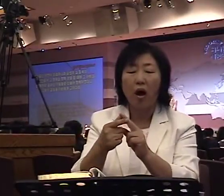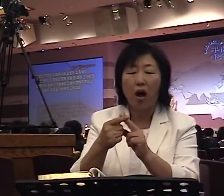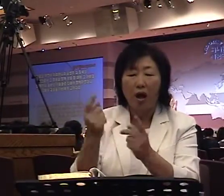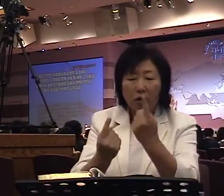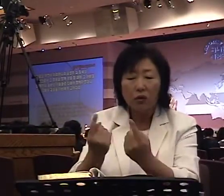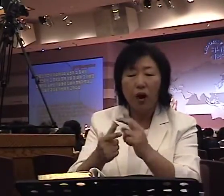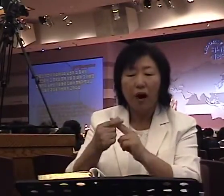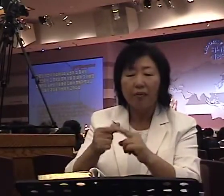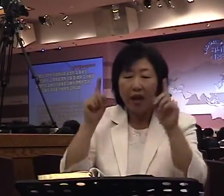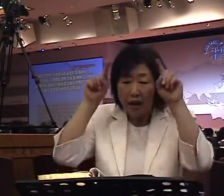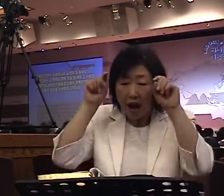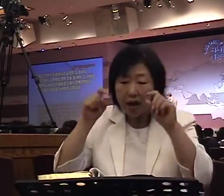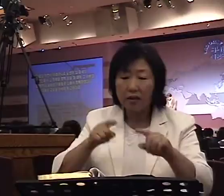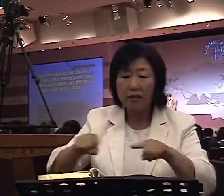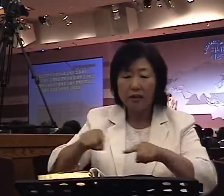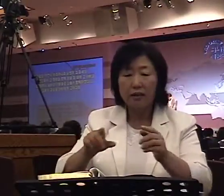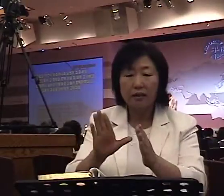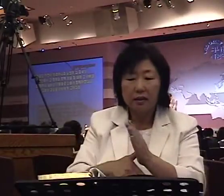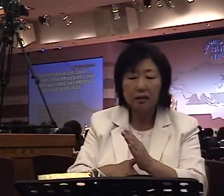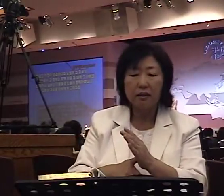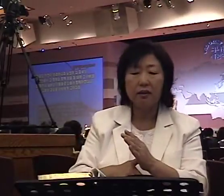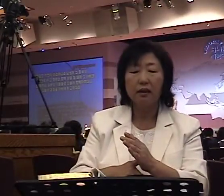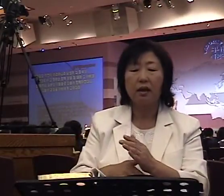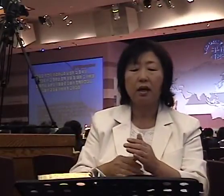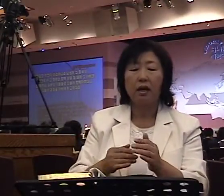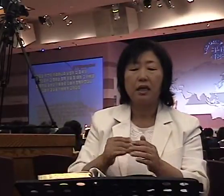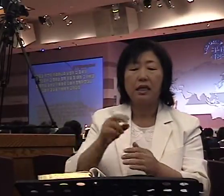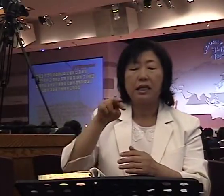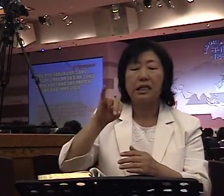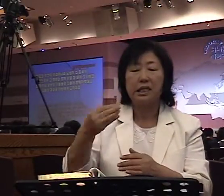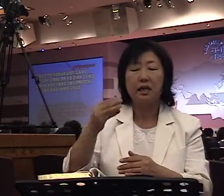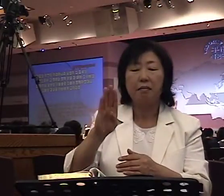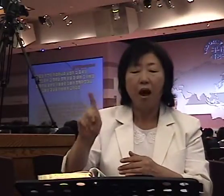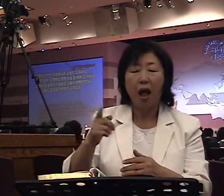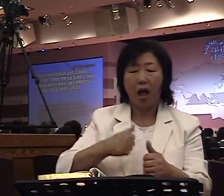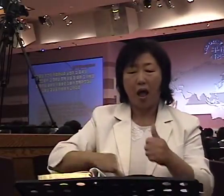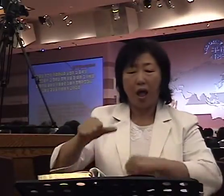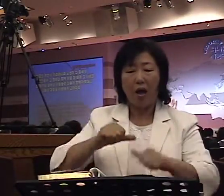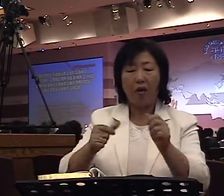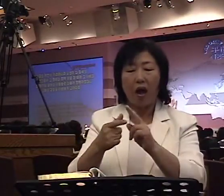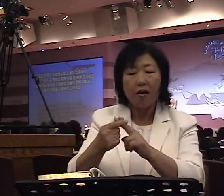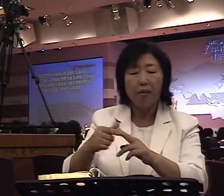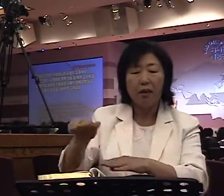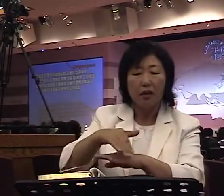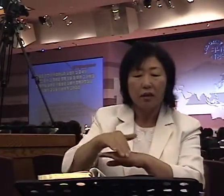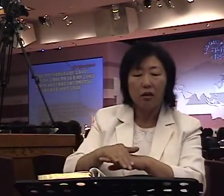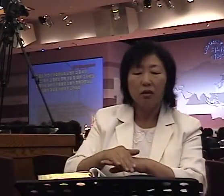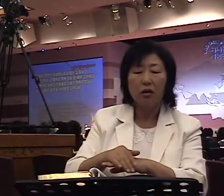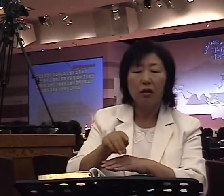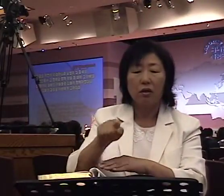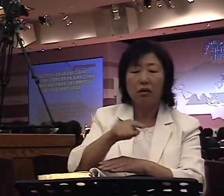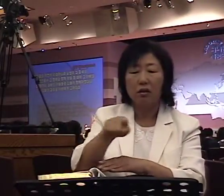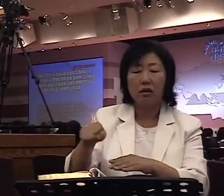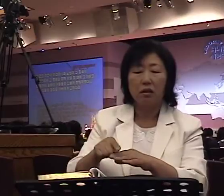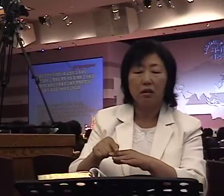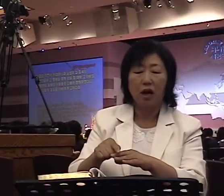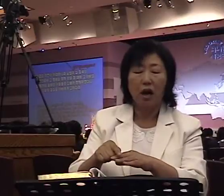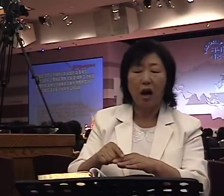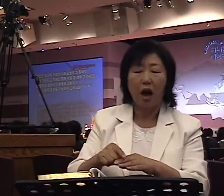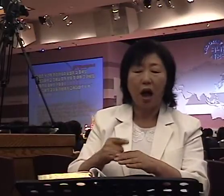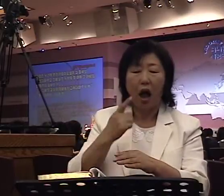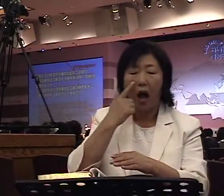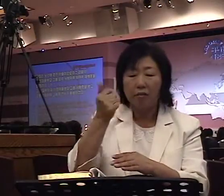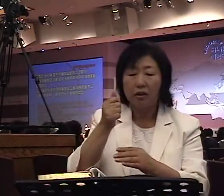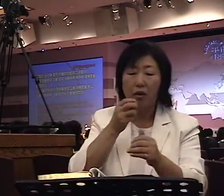양을 칠 때에 그 아비의 첫 빌하와 실바의 아들들로 더불어 함께 하였더니 그가 그들의 과실을